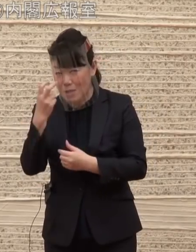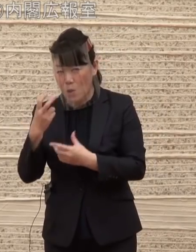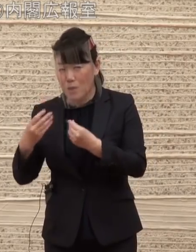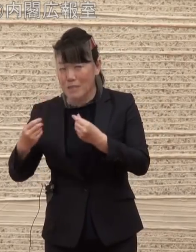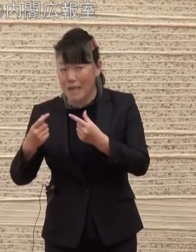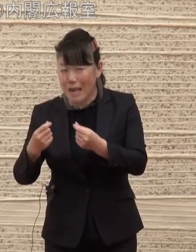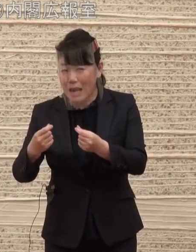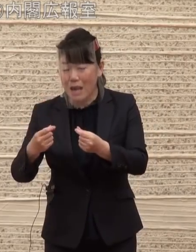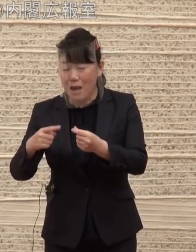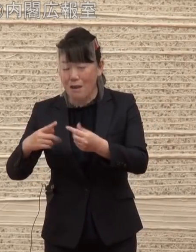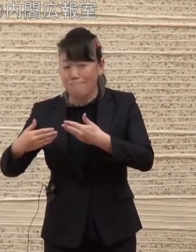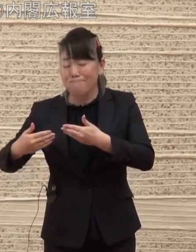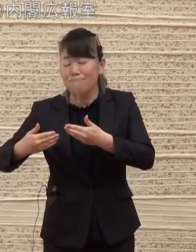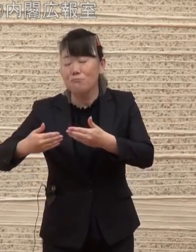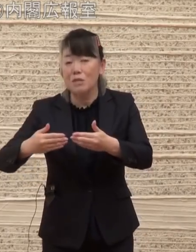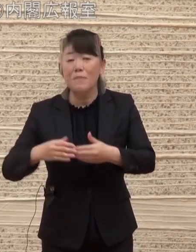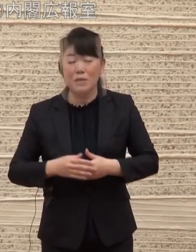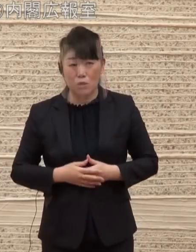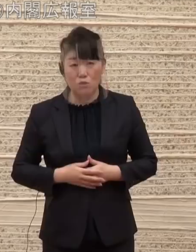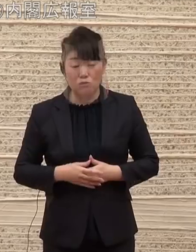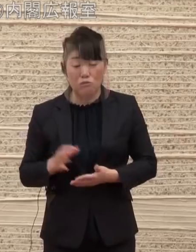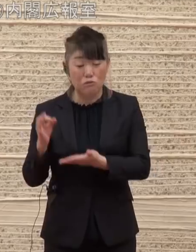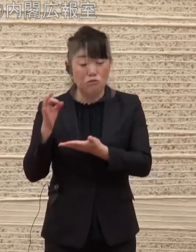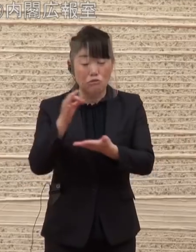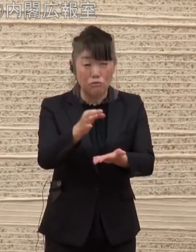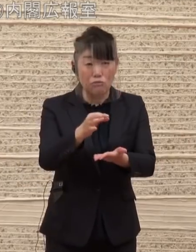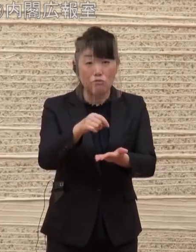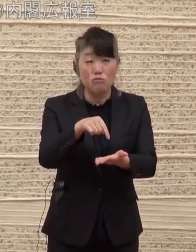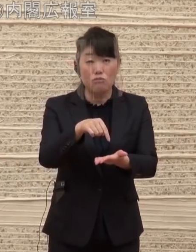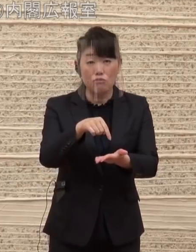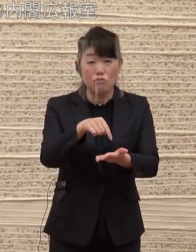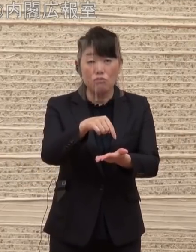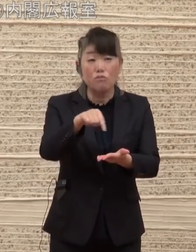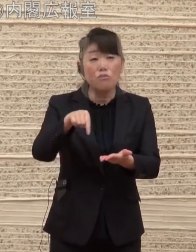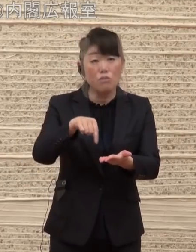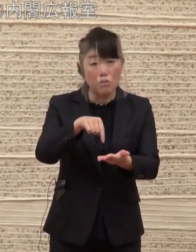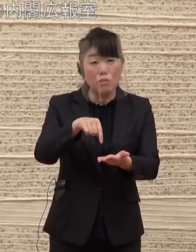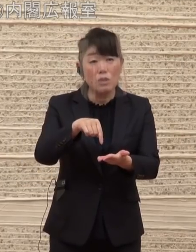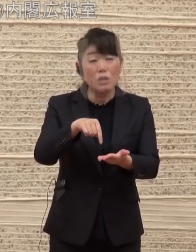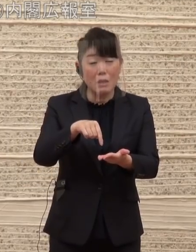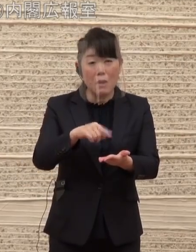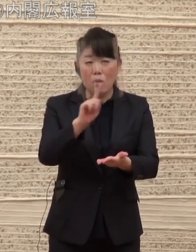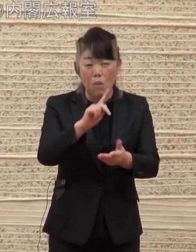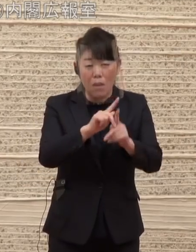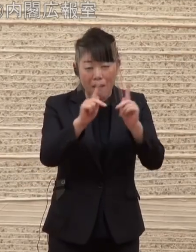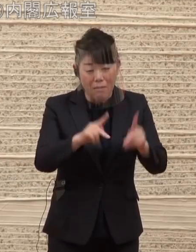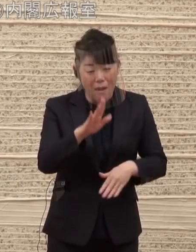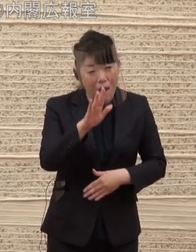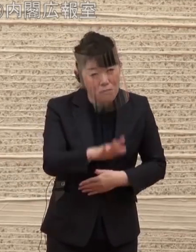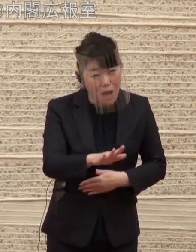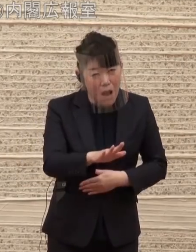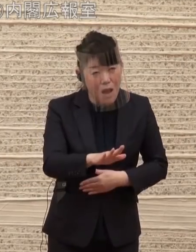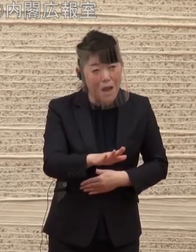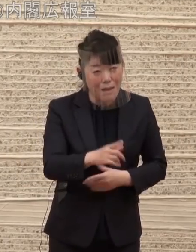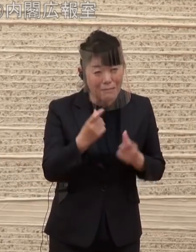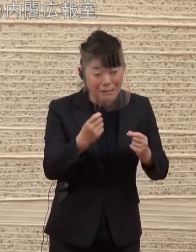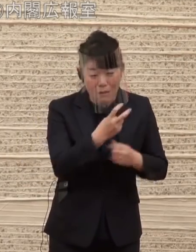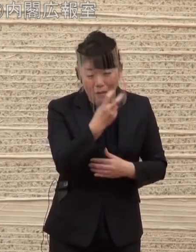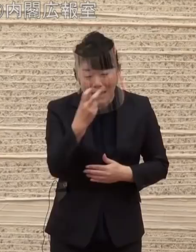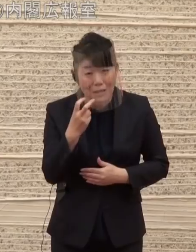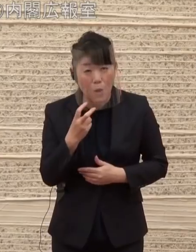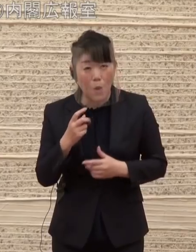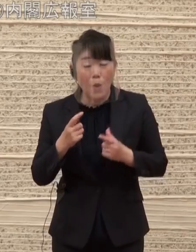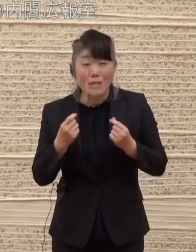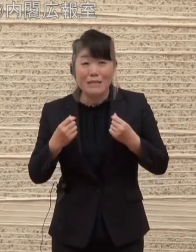進んでいるということでありますしまた給付についてもですねそのどこに課題があるかということについてはもちろん検証しながら